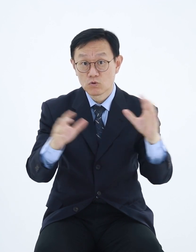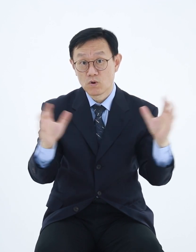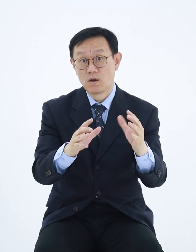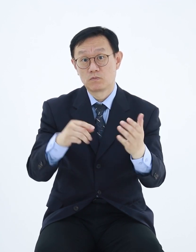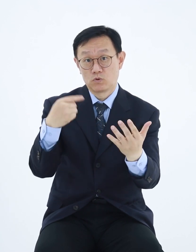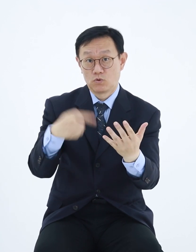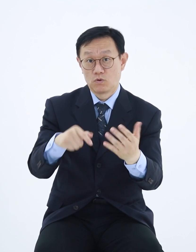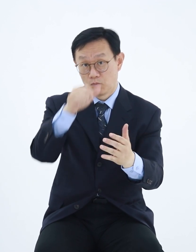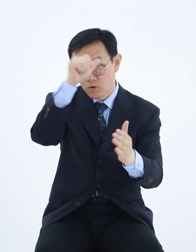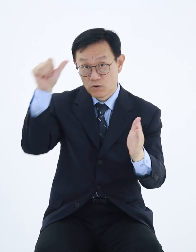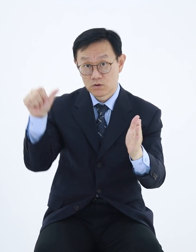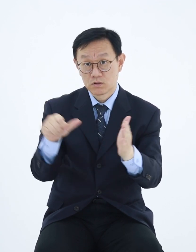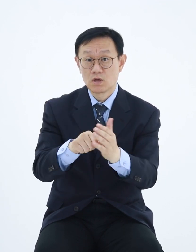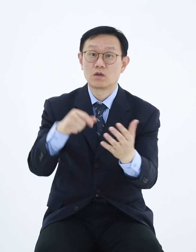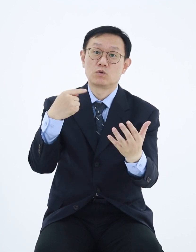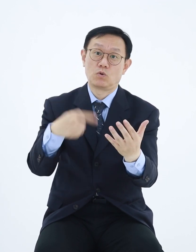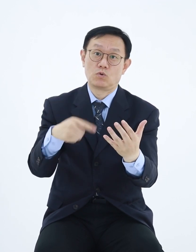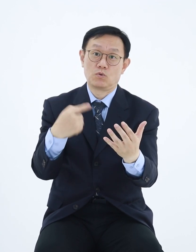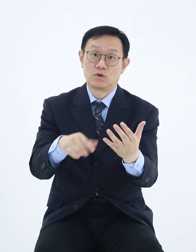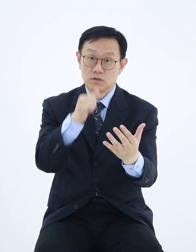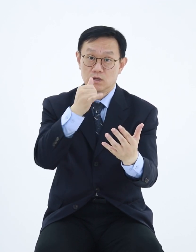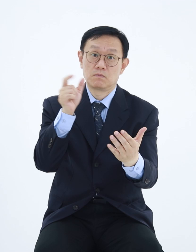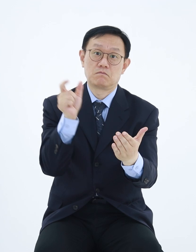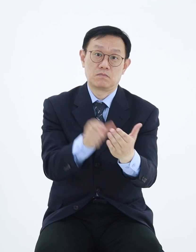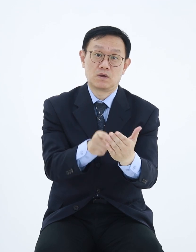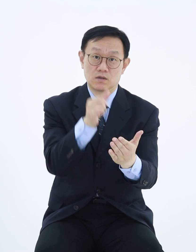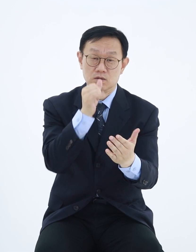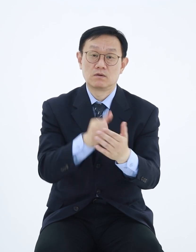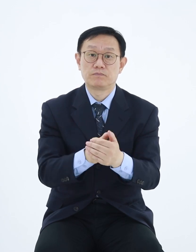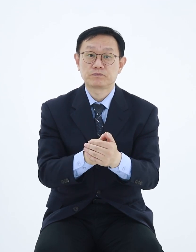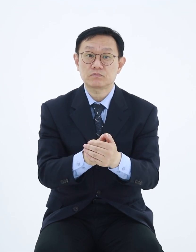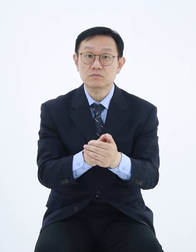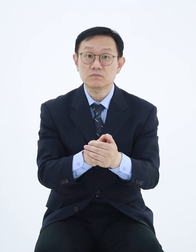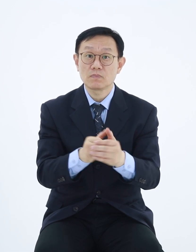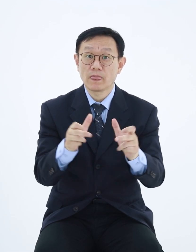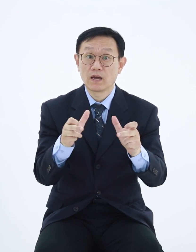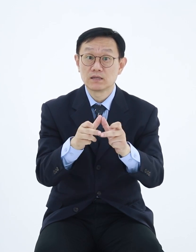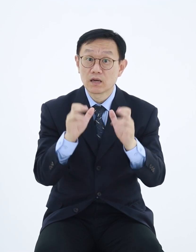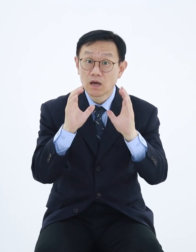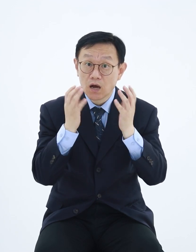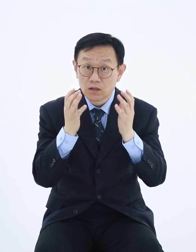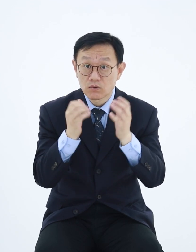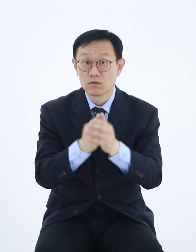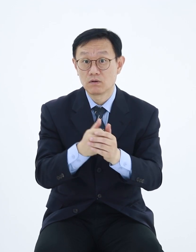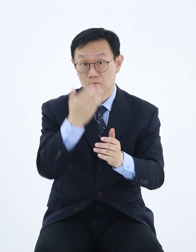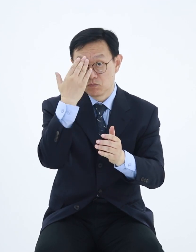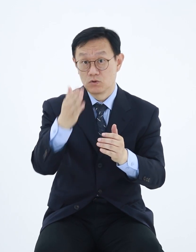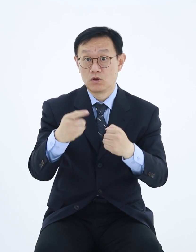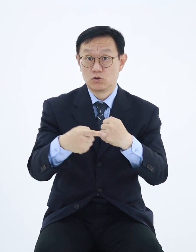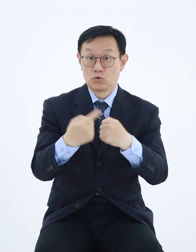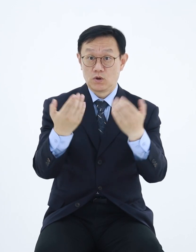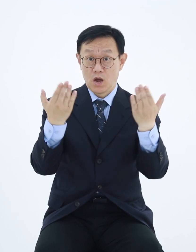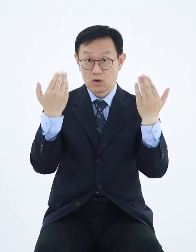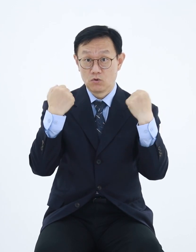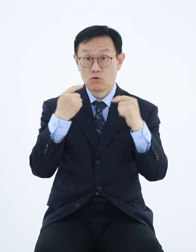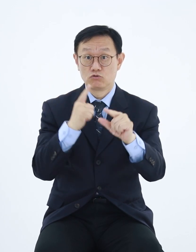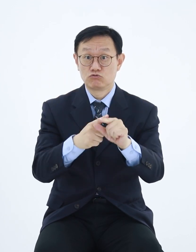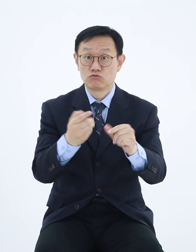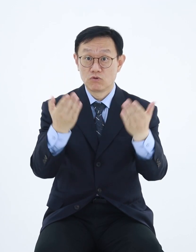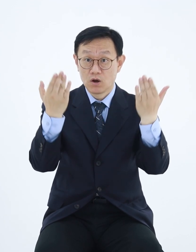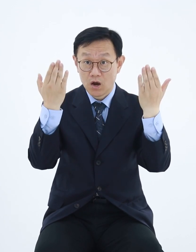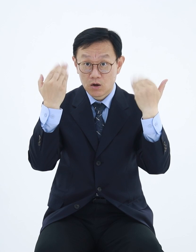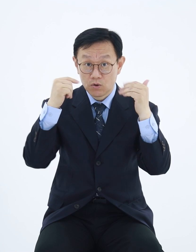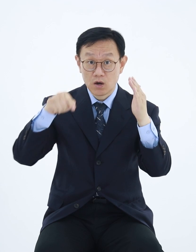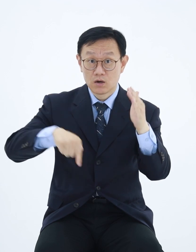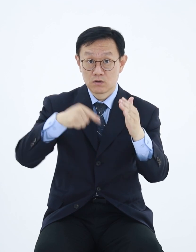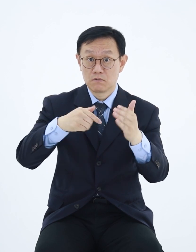통합교육과 평생교육을 보장해야 한다고 명시하고 있습니다. 특히 장애아동은 무상의 의무 초등교육이나 중등교육에서